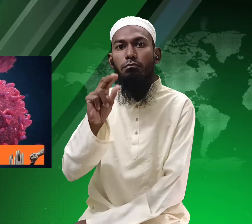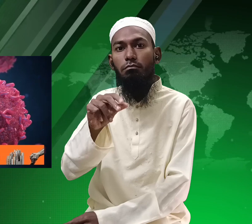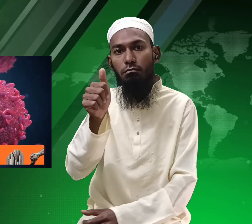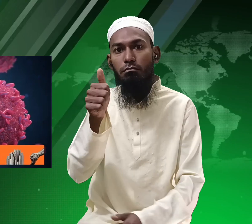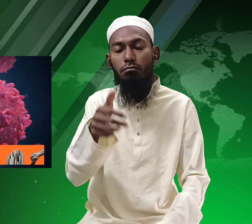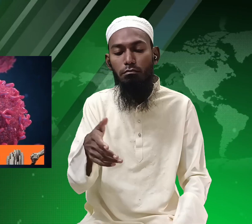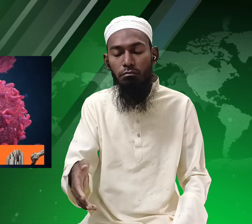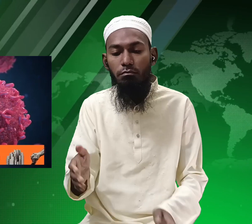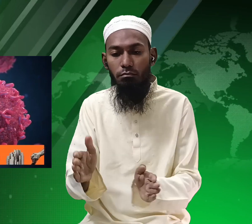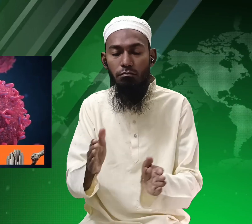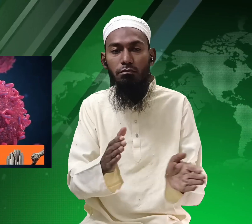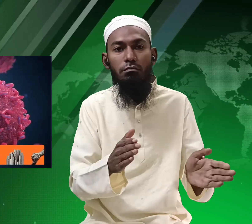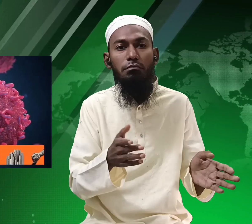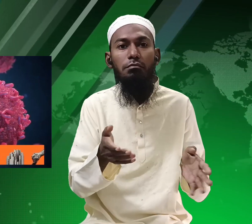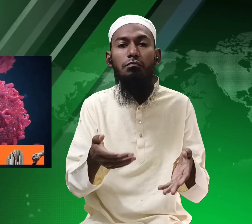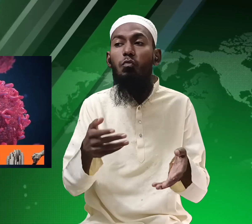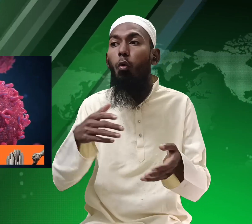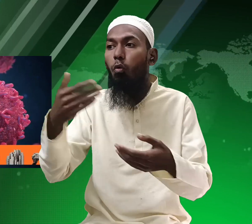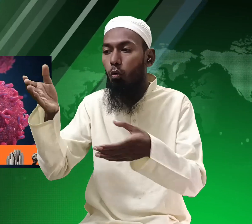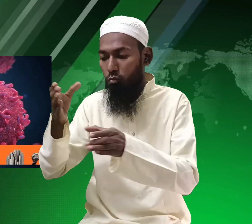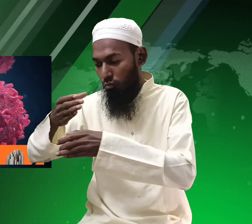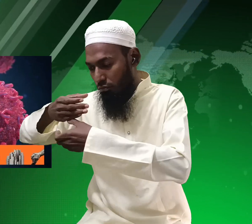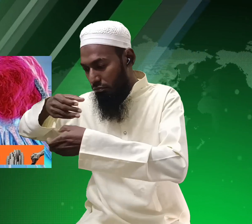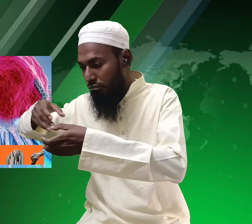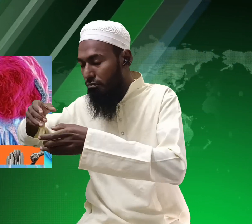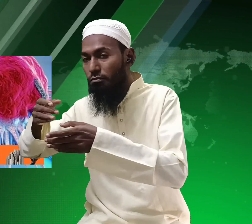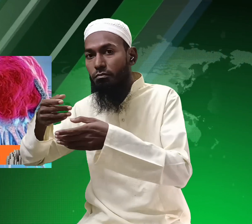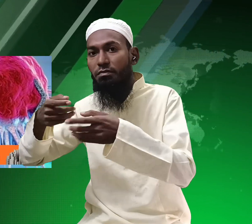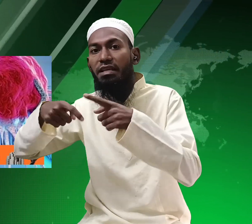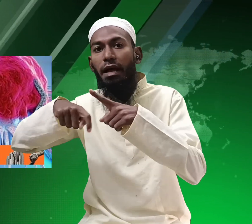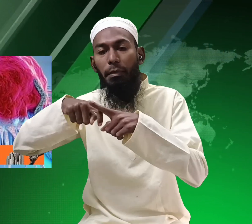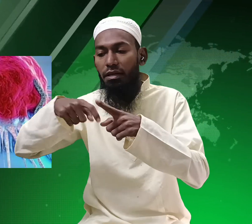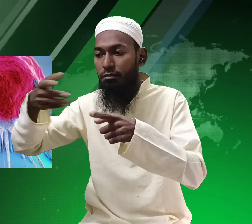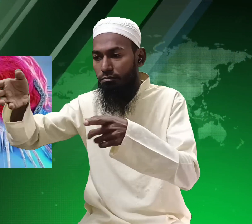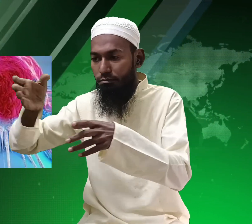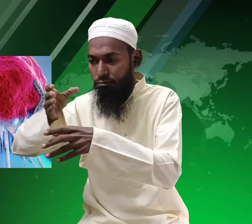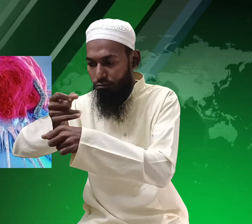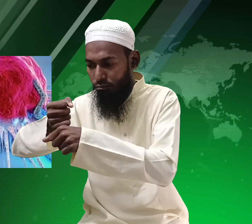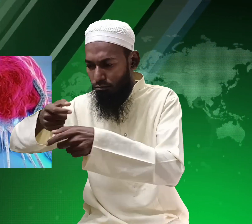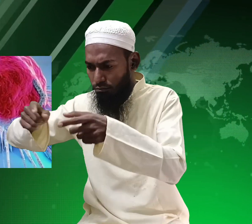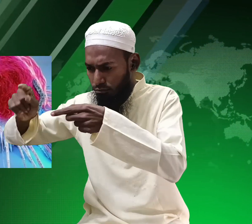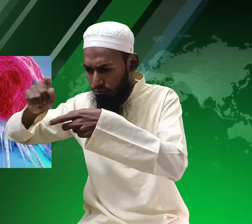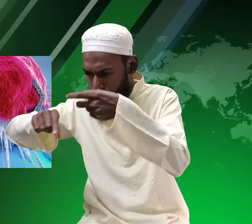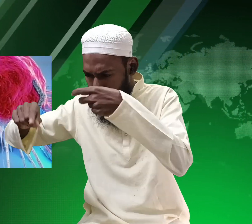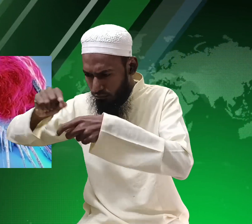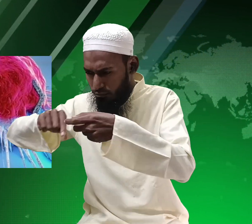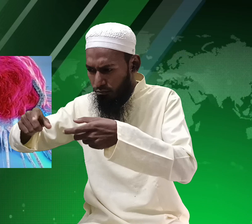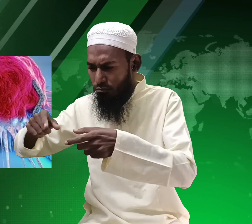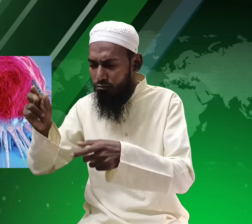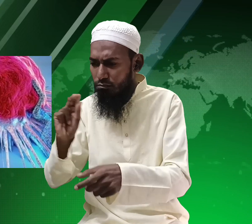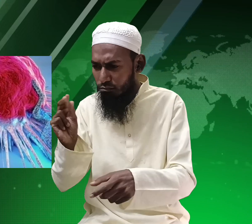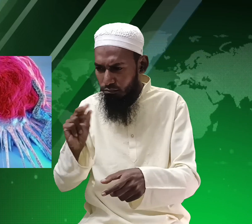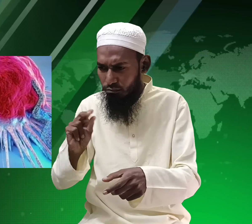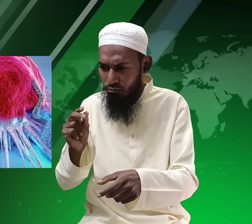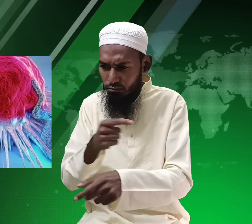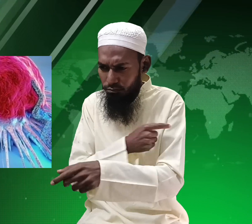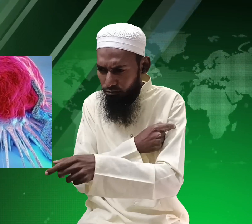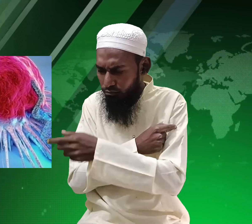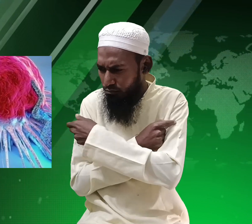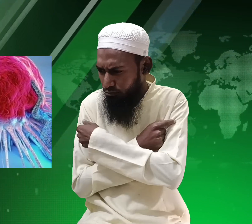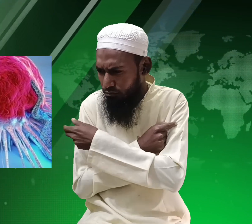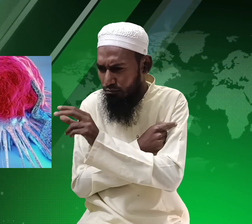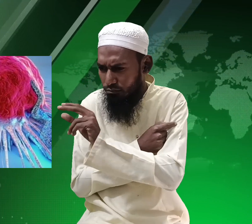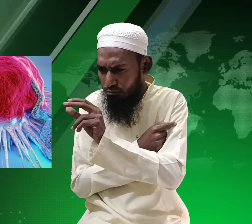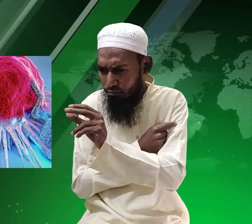গামালিয়া ন্যাশনাল রিসার্চ সেন্টার ফর এপিডেমিওলজি অ্যান্ড মাইক্রোবায়োলজির তত্ত্বাবধানে এই ট্রায়াল অনুষ্ঠিত হয়েছে এবং